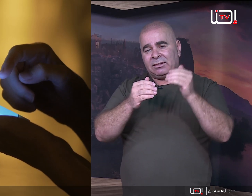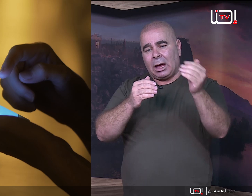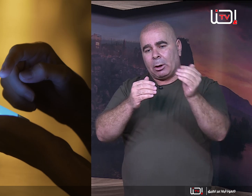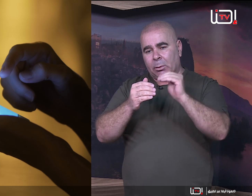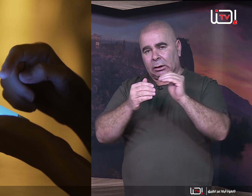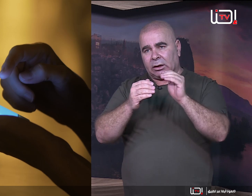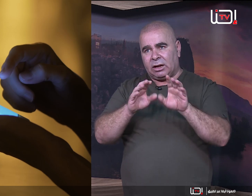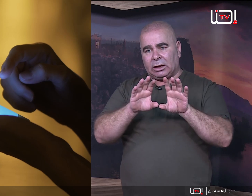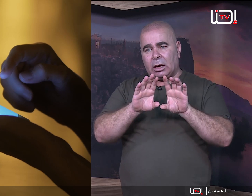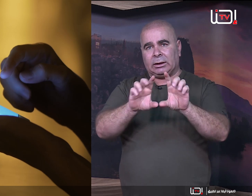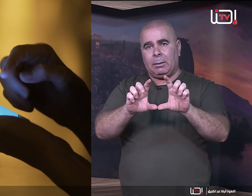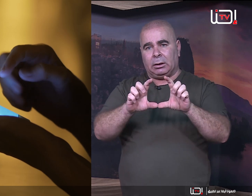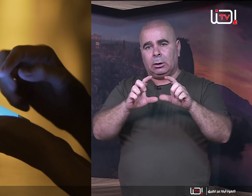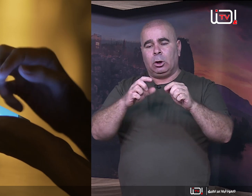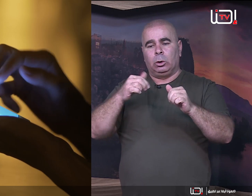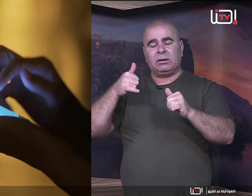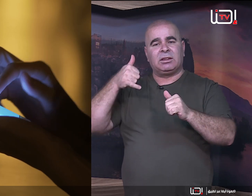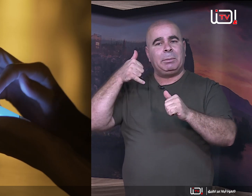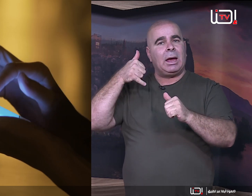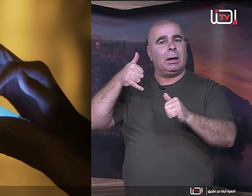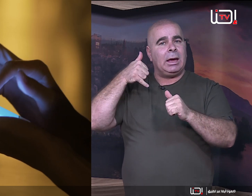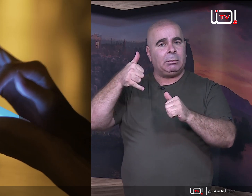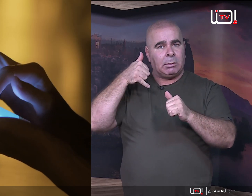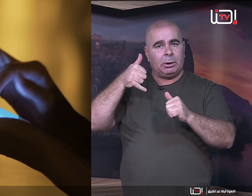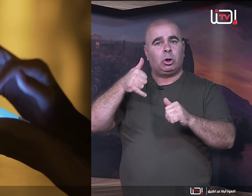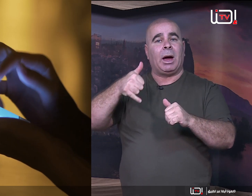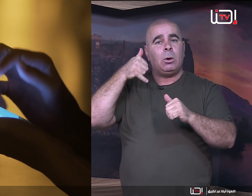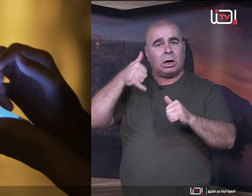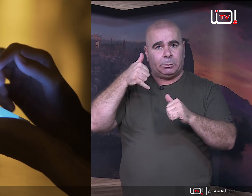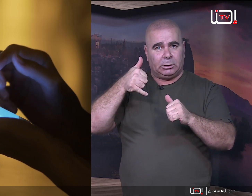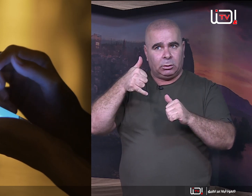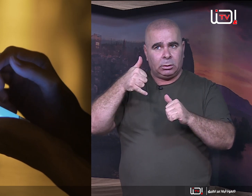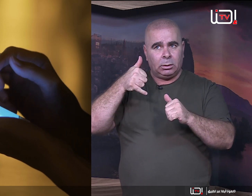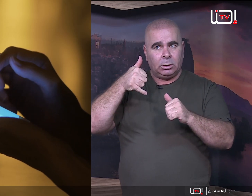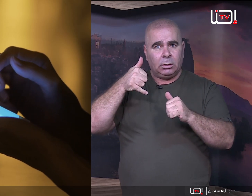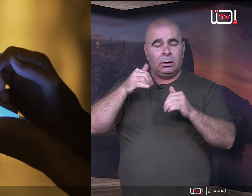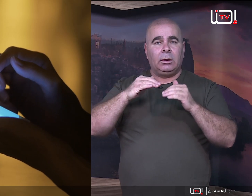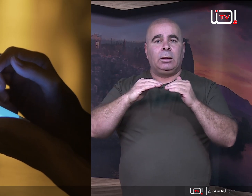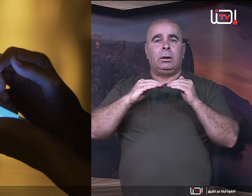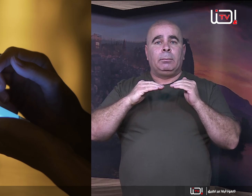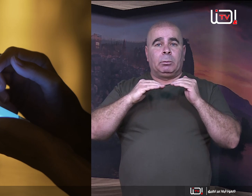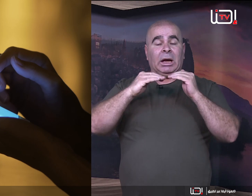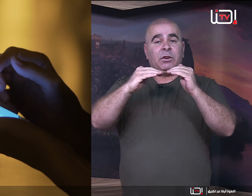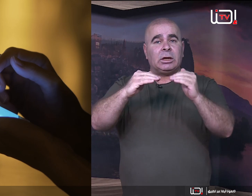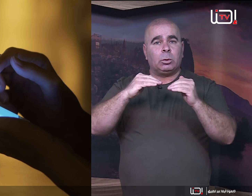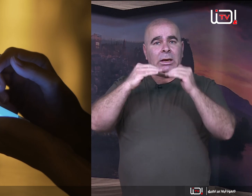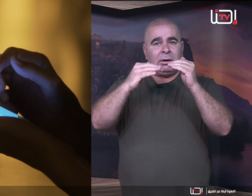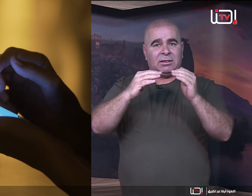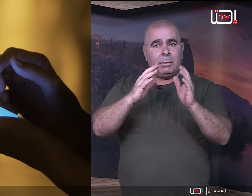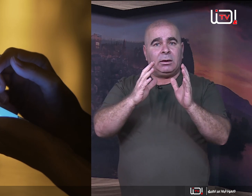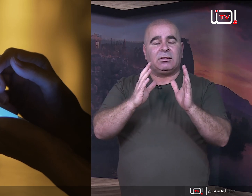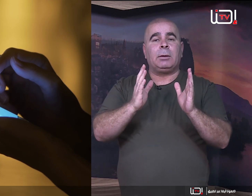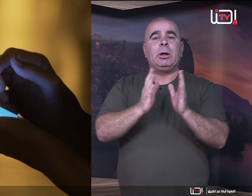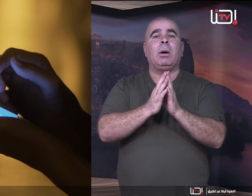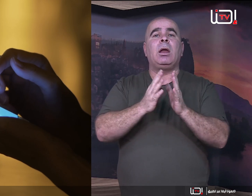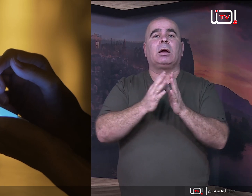يعني بين صاحبك ومرتك صارت علاقه عمل ويتصل بها امت ما بده باي وقت بده بعد فتره طويله من